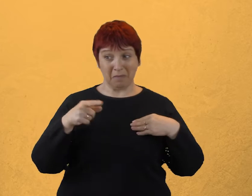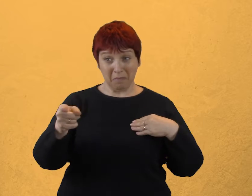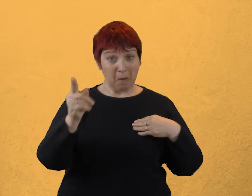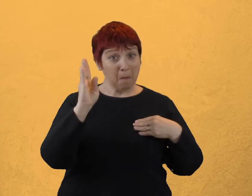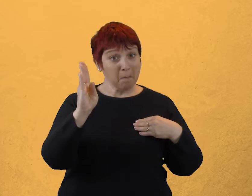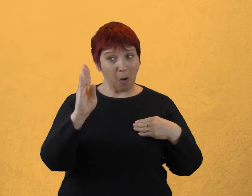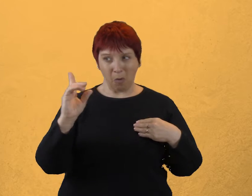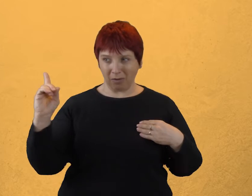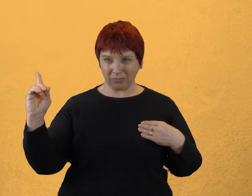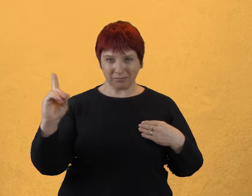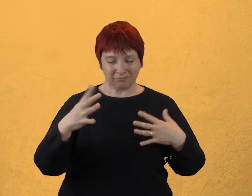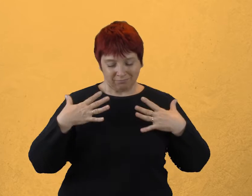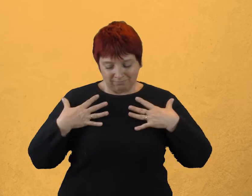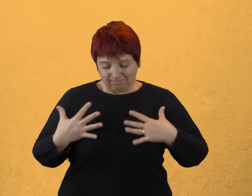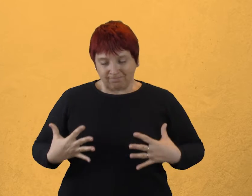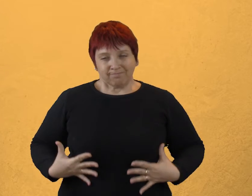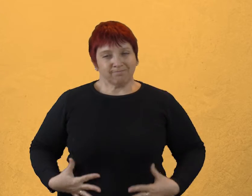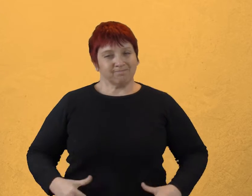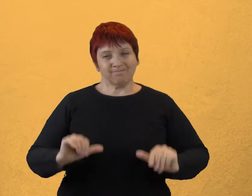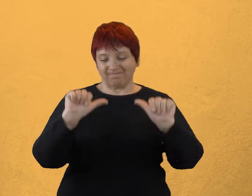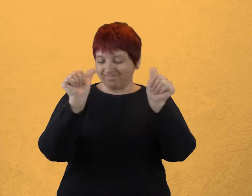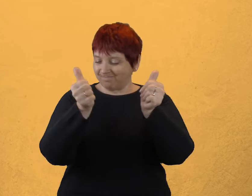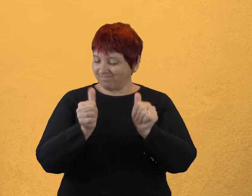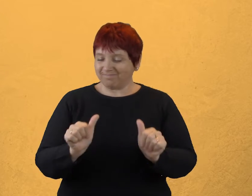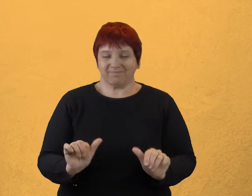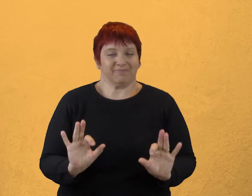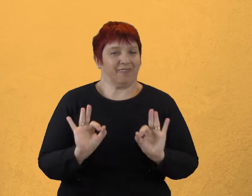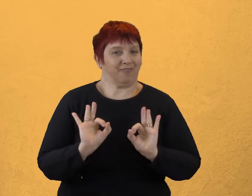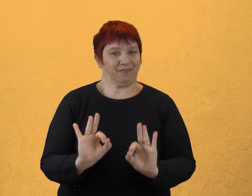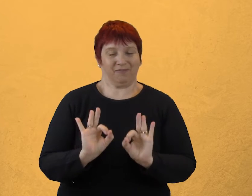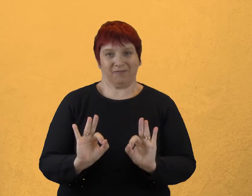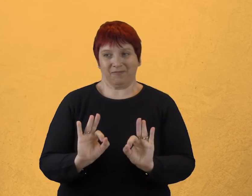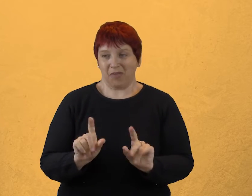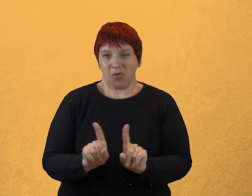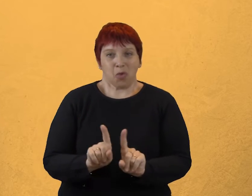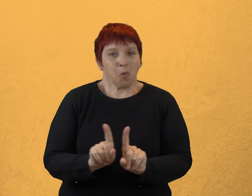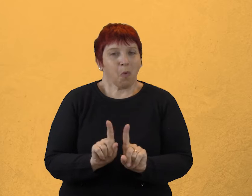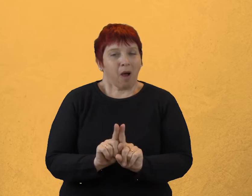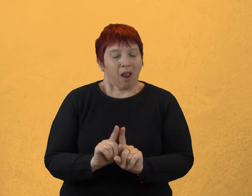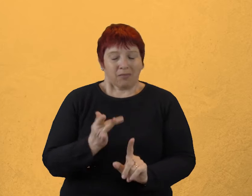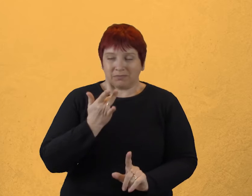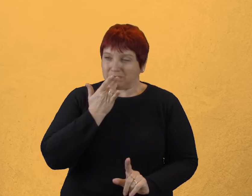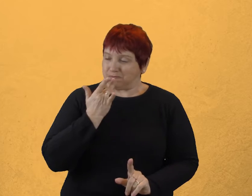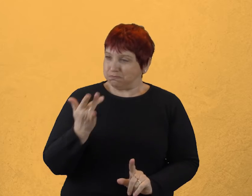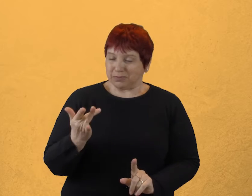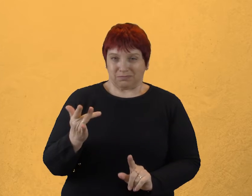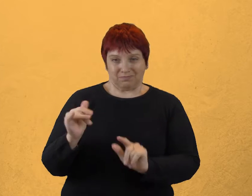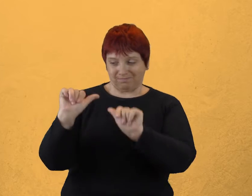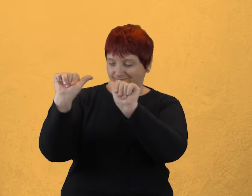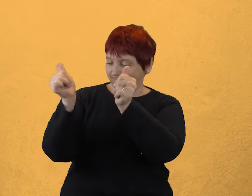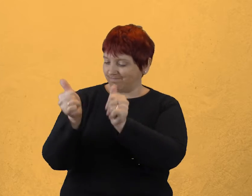un conjuntito que, wow, la convertía en una gata, en una leona,